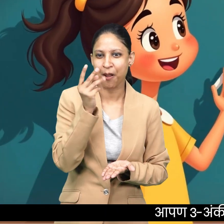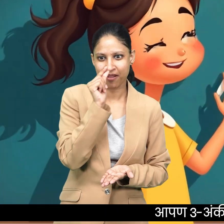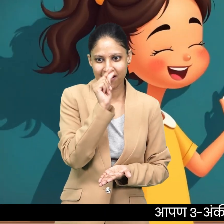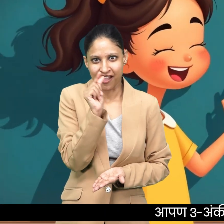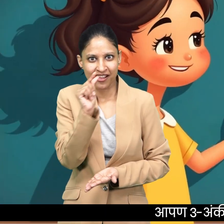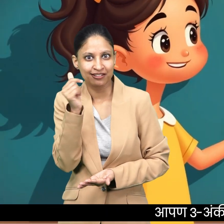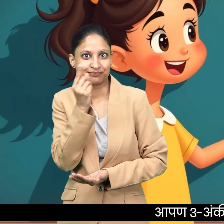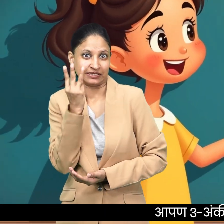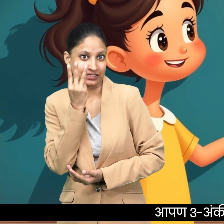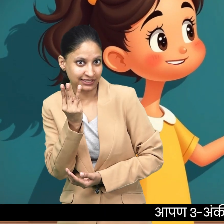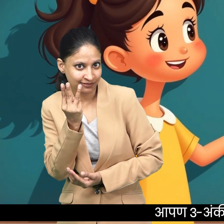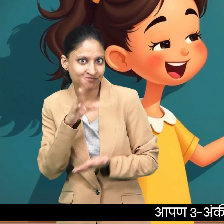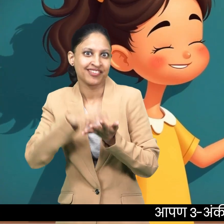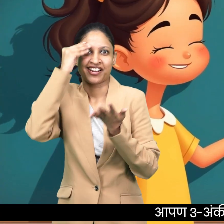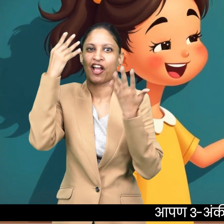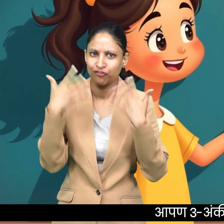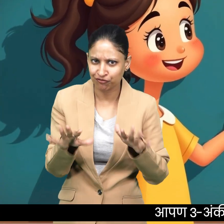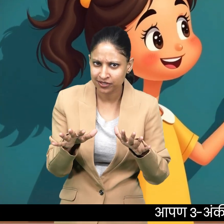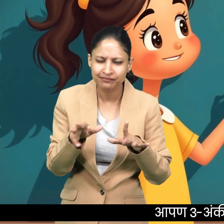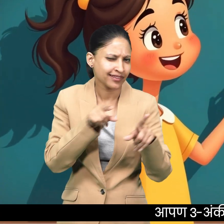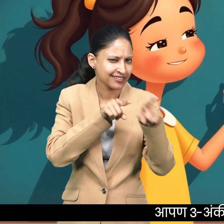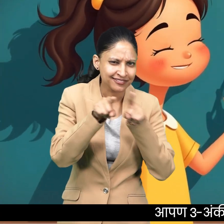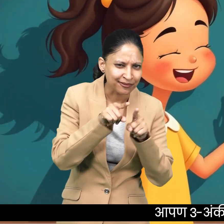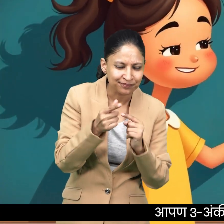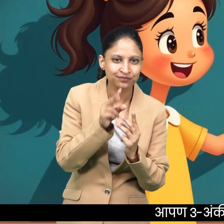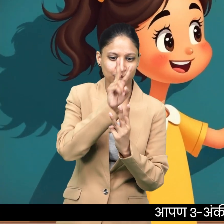आपण 3 अंकी संख्यांबद्दल शिकलो.